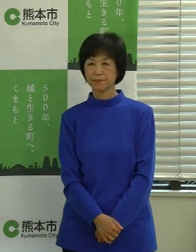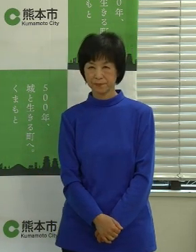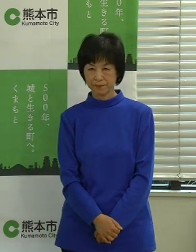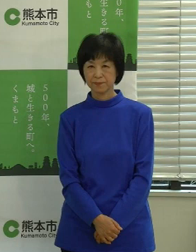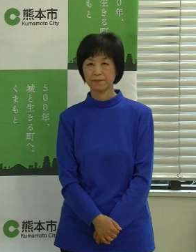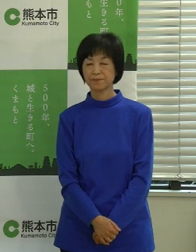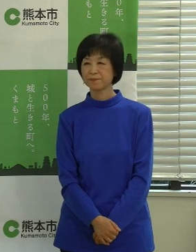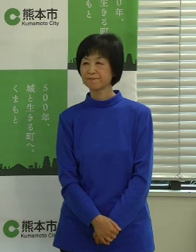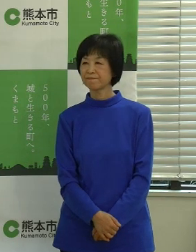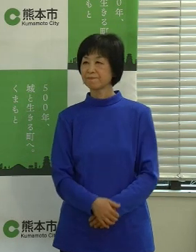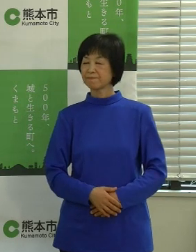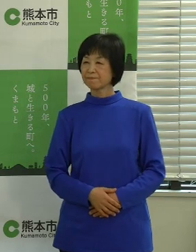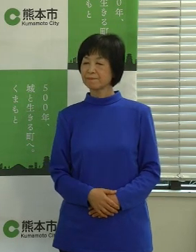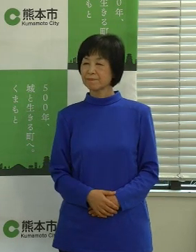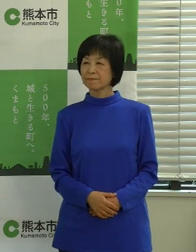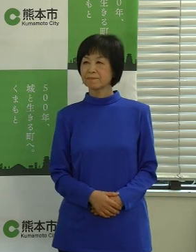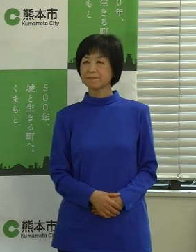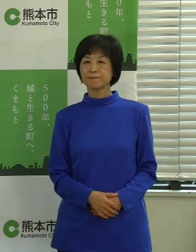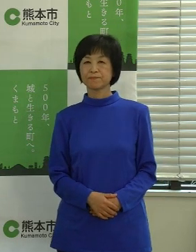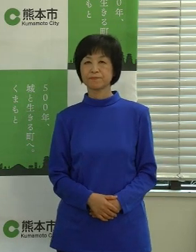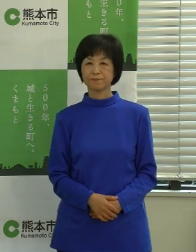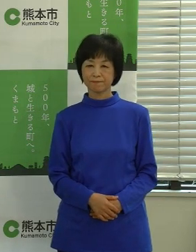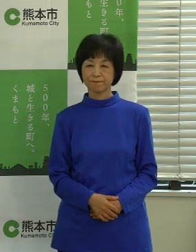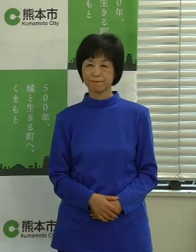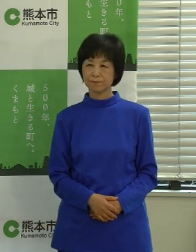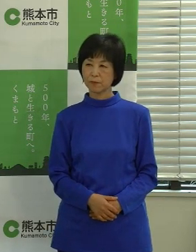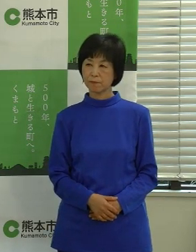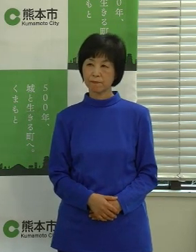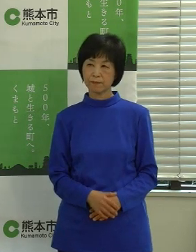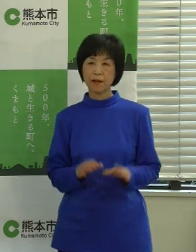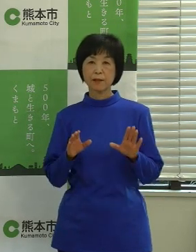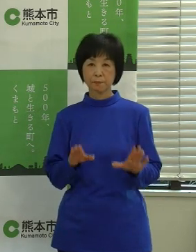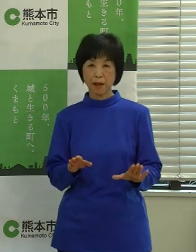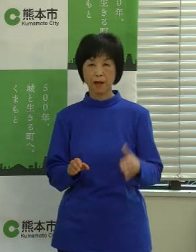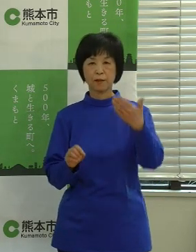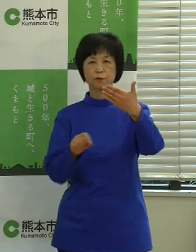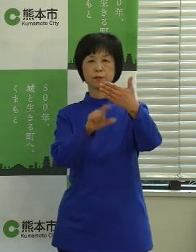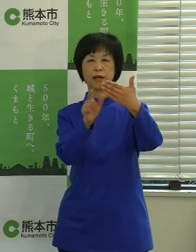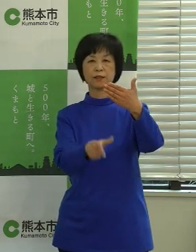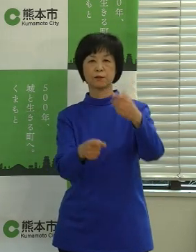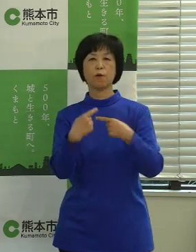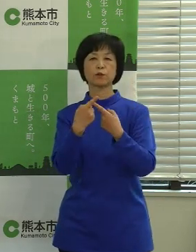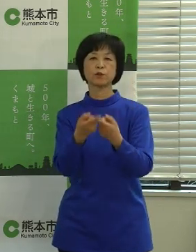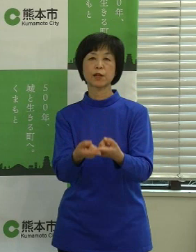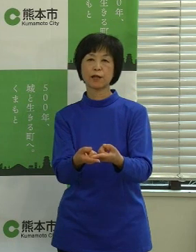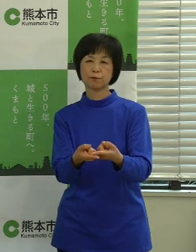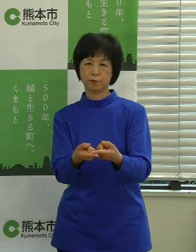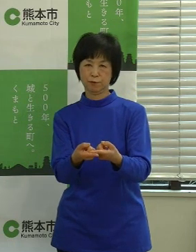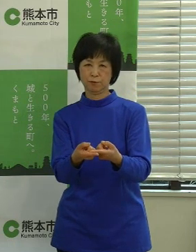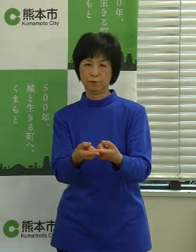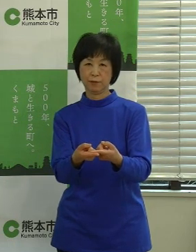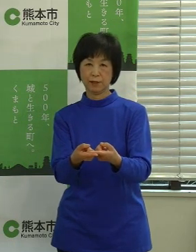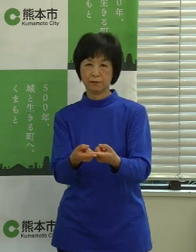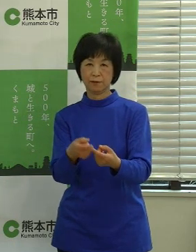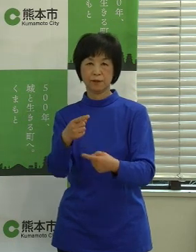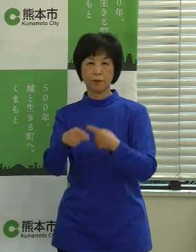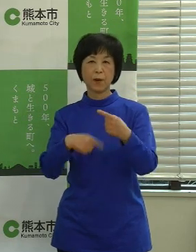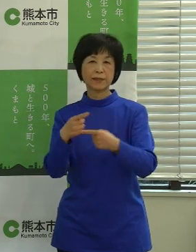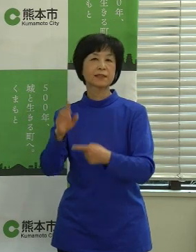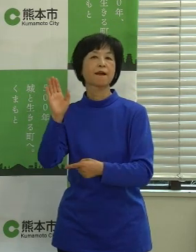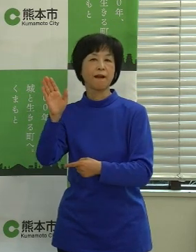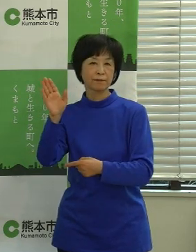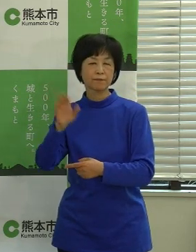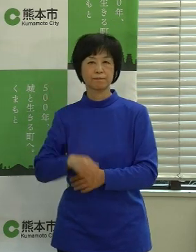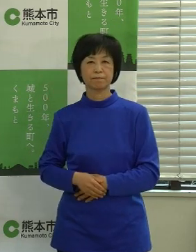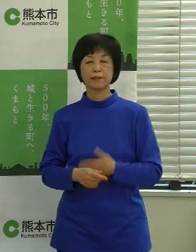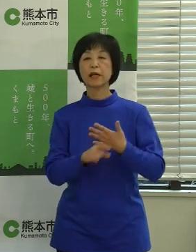NHK です。今クラス入学などについていろいろ話されてますが、夏休みに